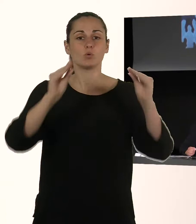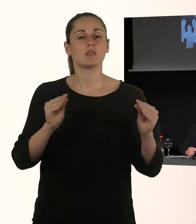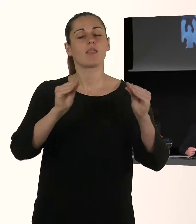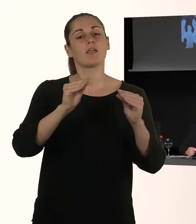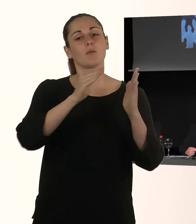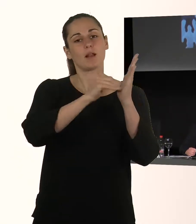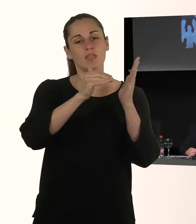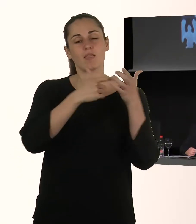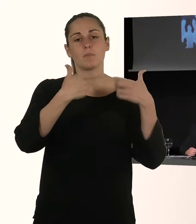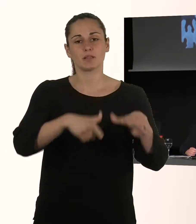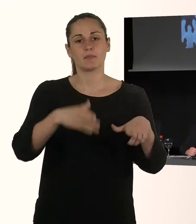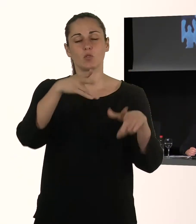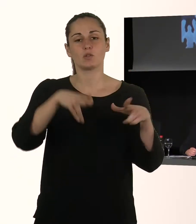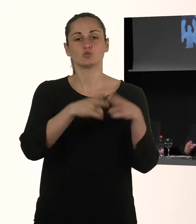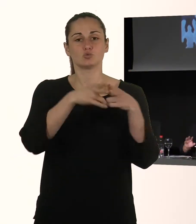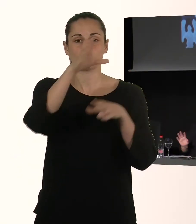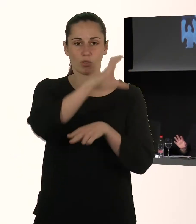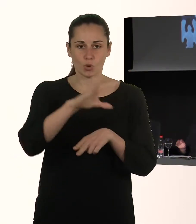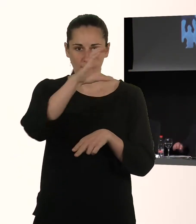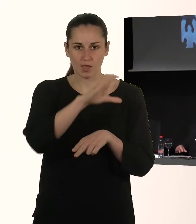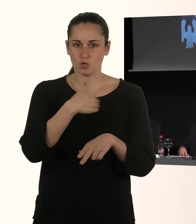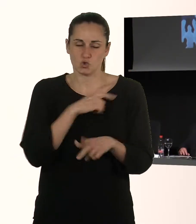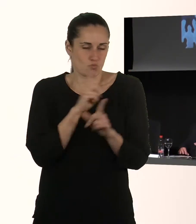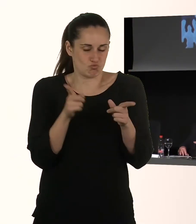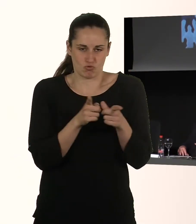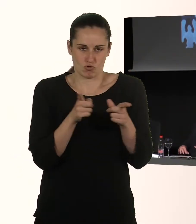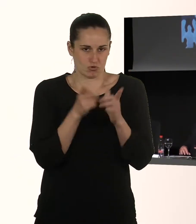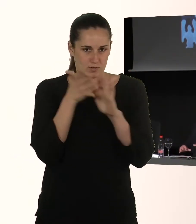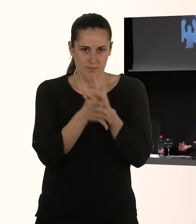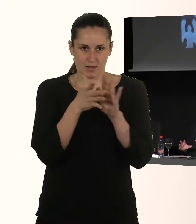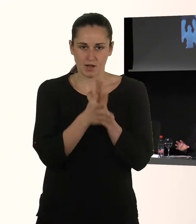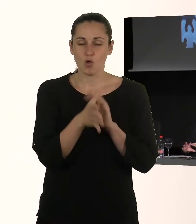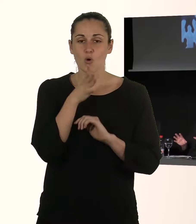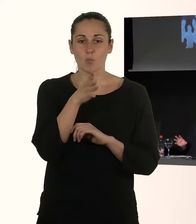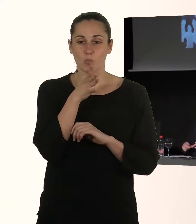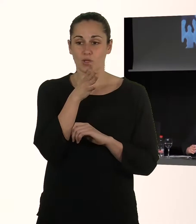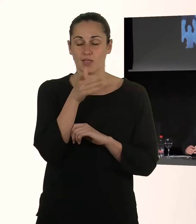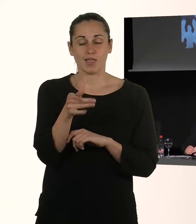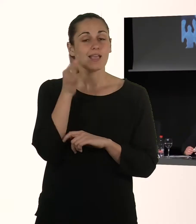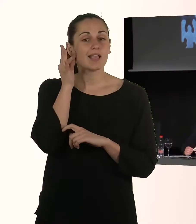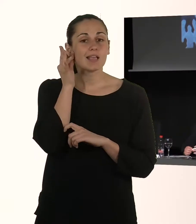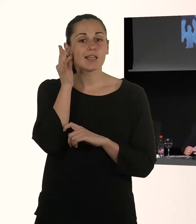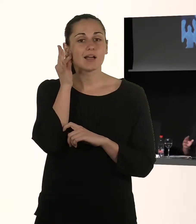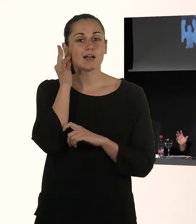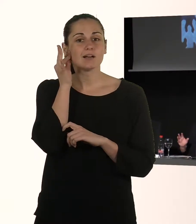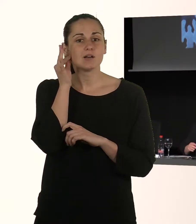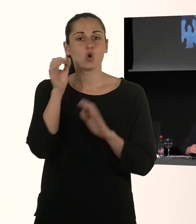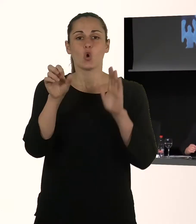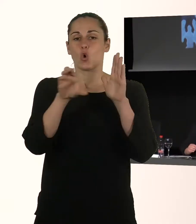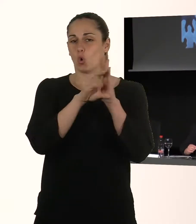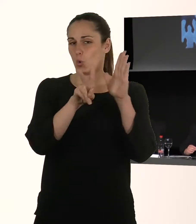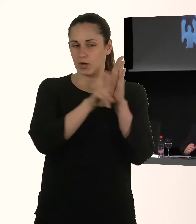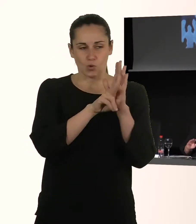del Departamento de Sociología. Voy a ser muy breve, ¿vale? Porque ella me ha pasado un currículum breve